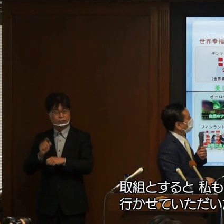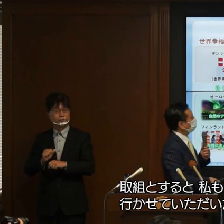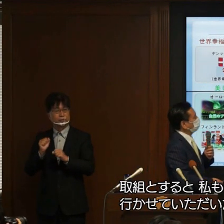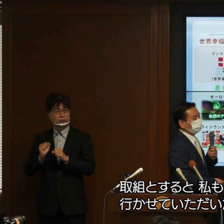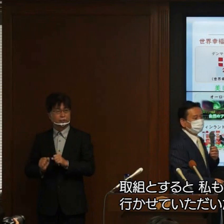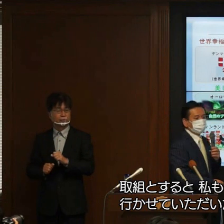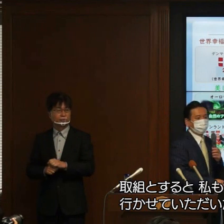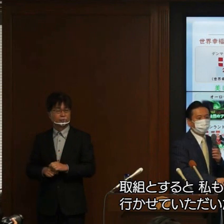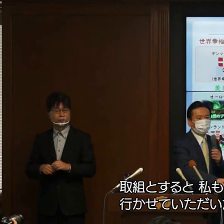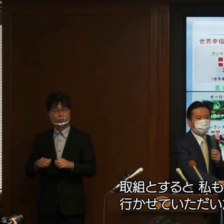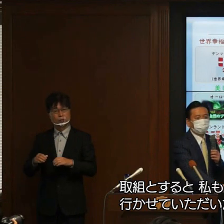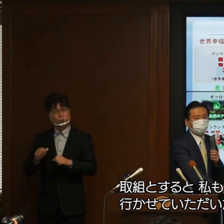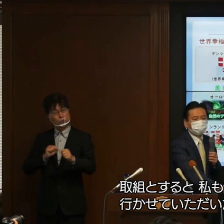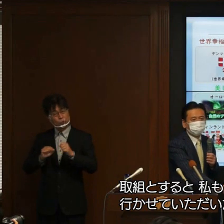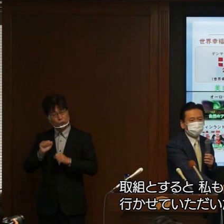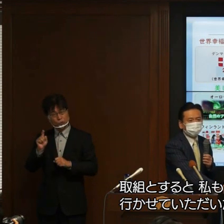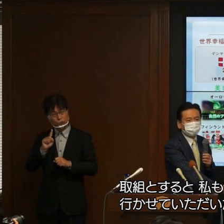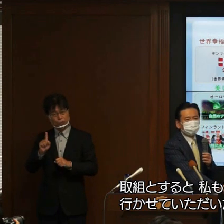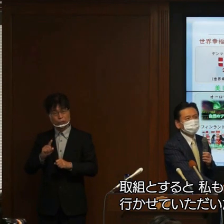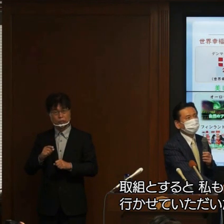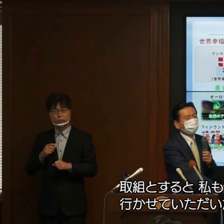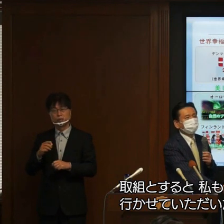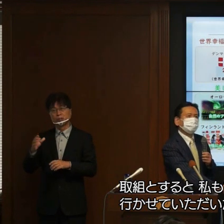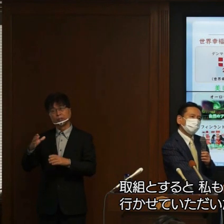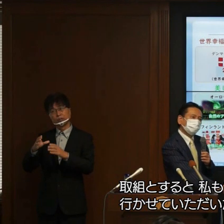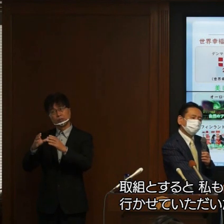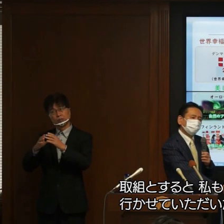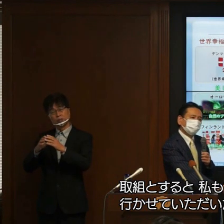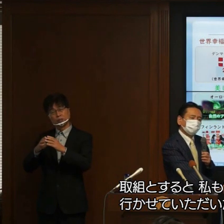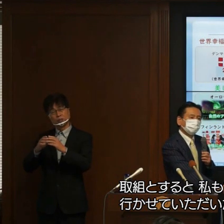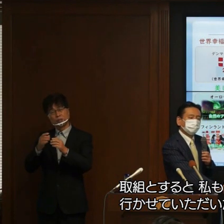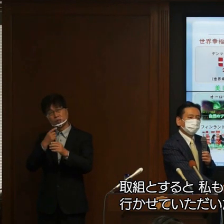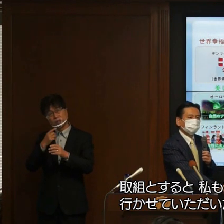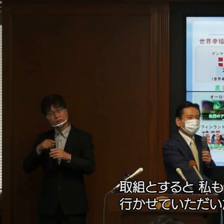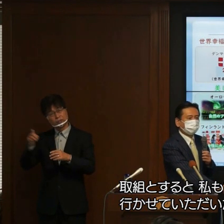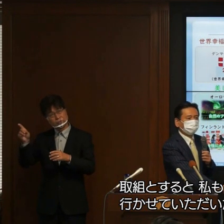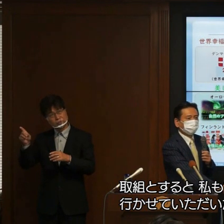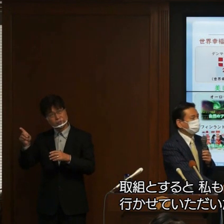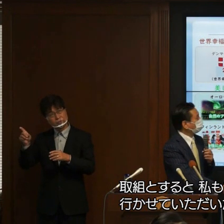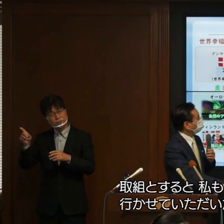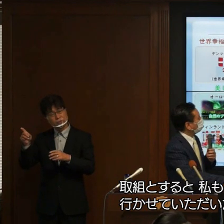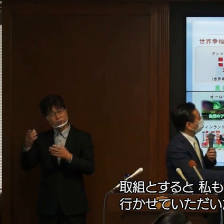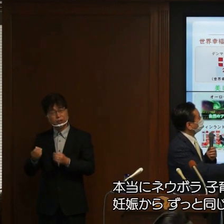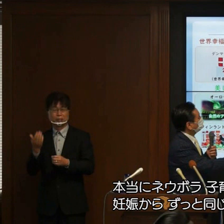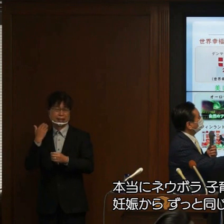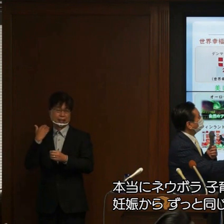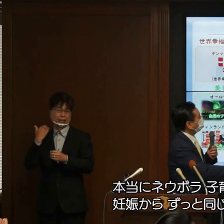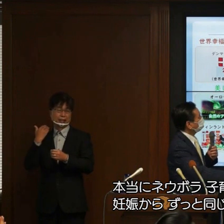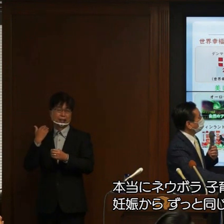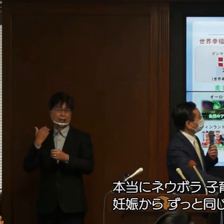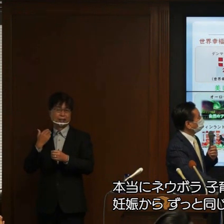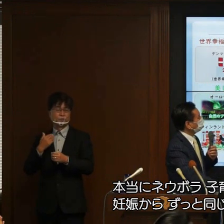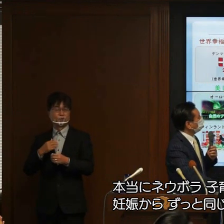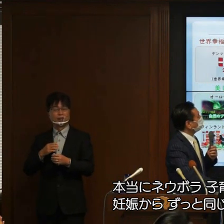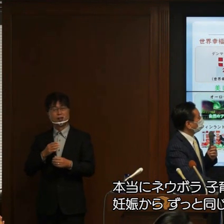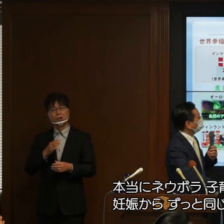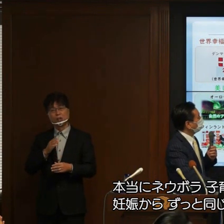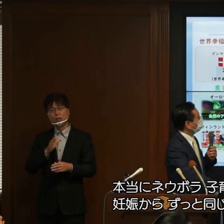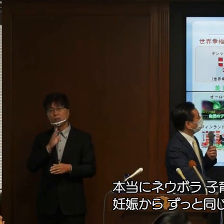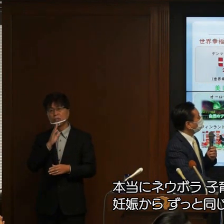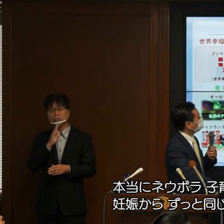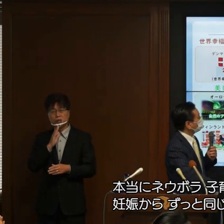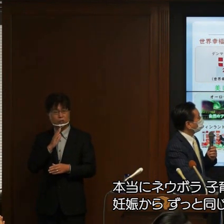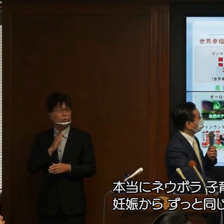ると、私もフィンランド行かせて何年くらいかな、行かせていただいたんですけれども、本当にこのネウ